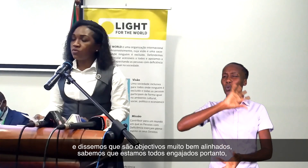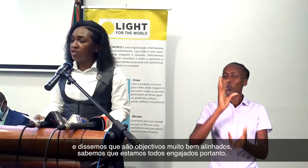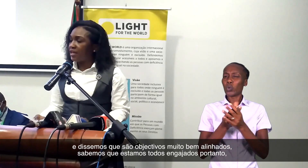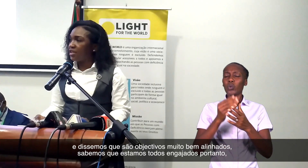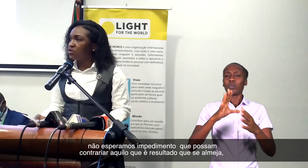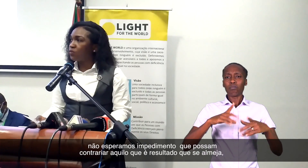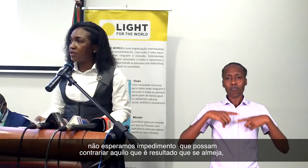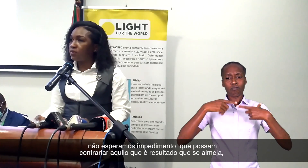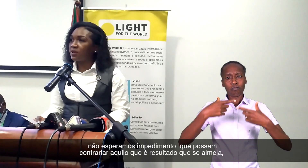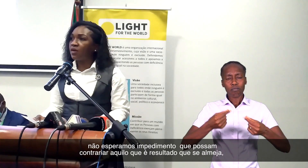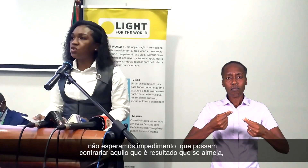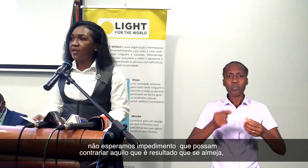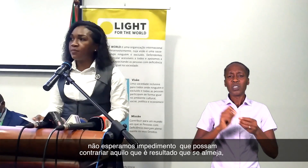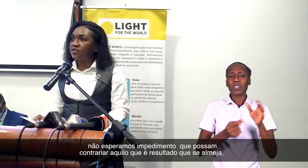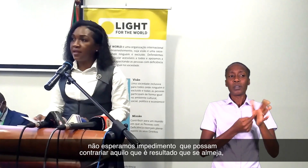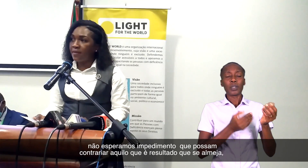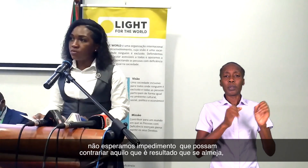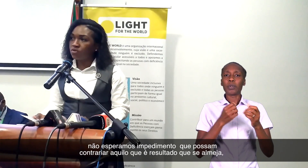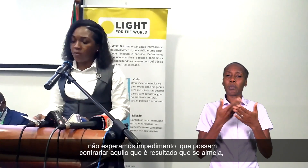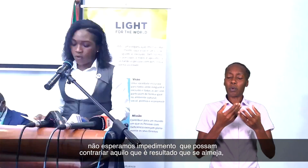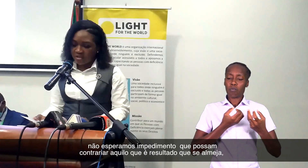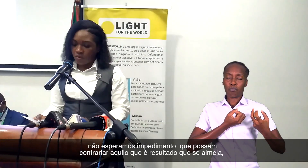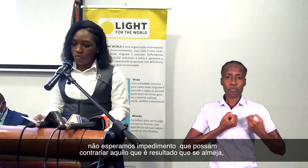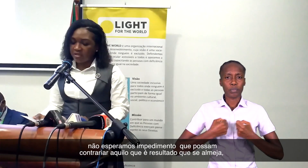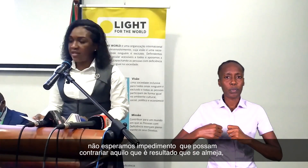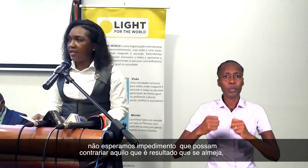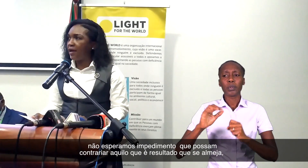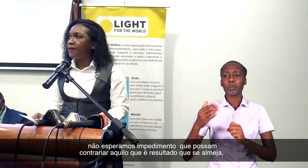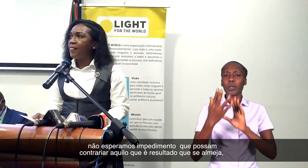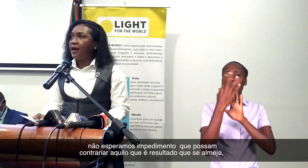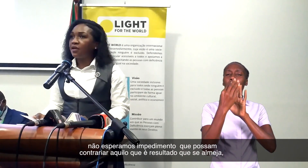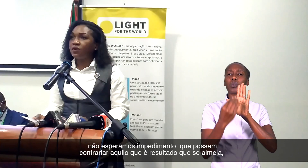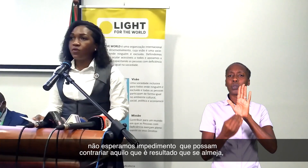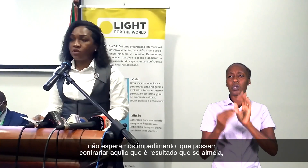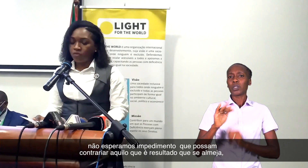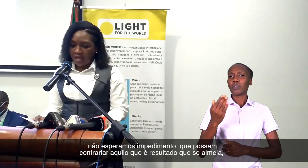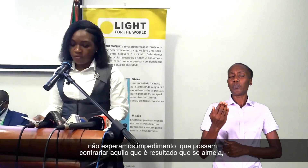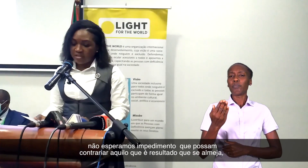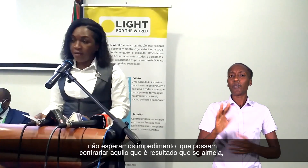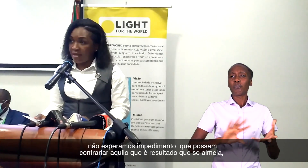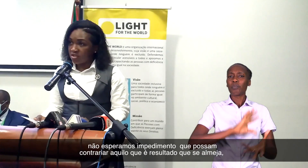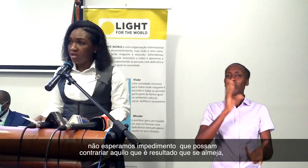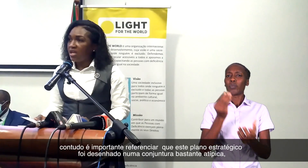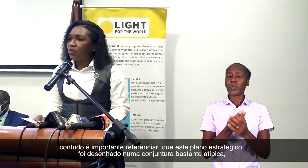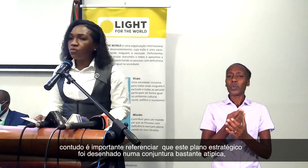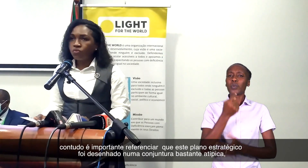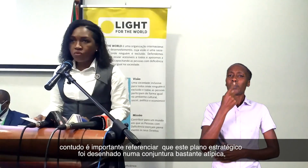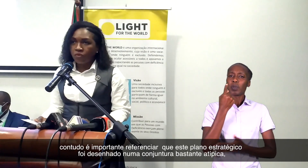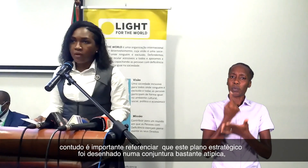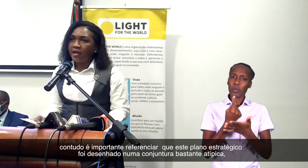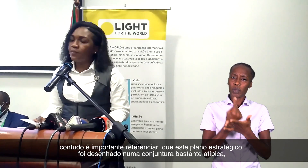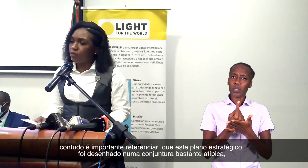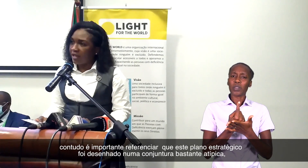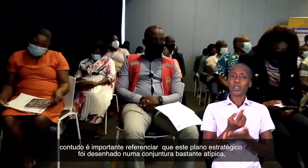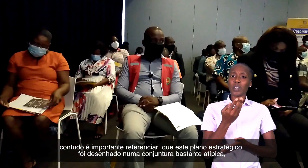estamos todos engajados, portanto não esperamos elementos que possam contrariar aquilo que é o resultado que se almeja.